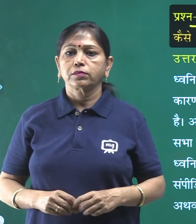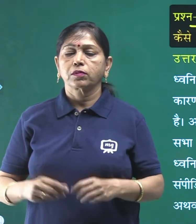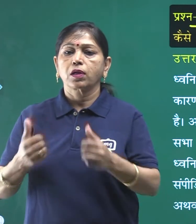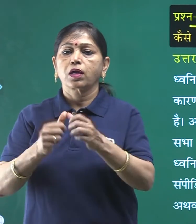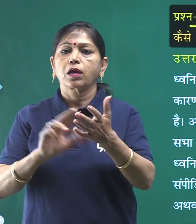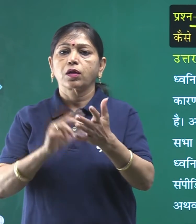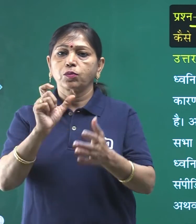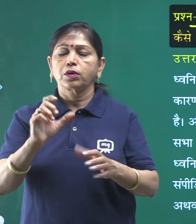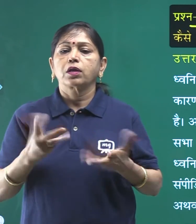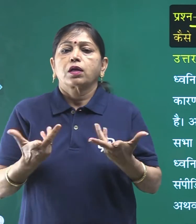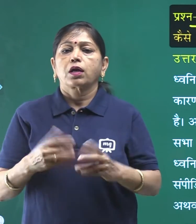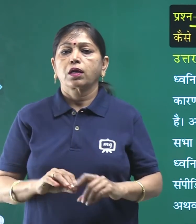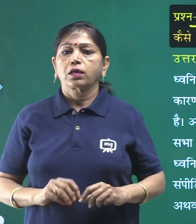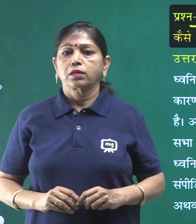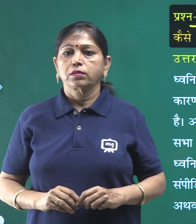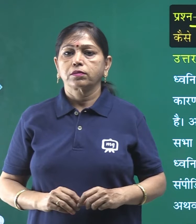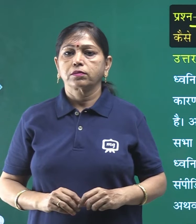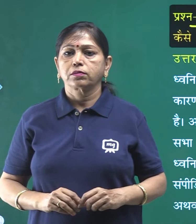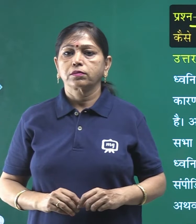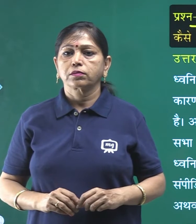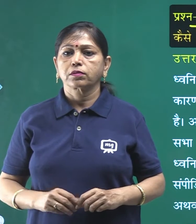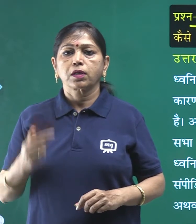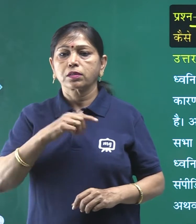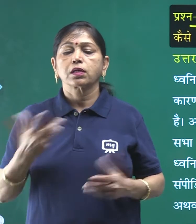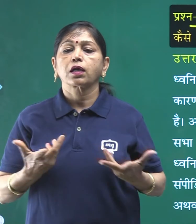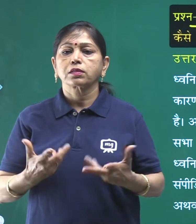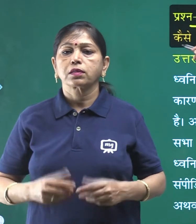अनुरणन क्या है? इसे कैसे